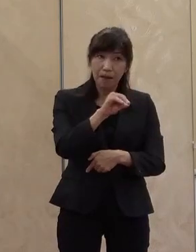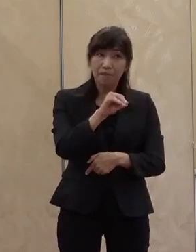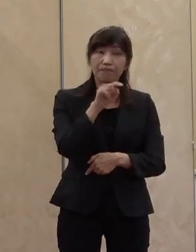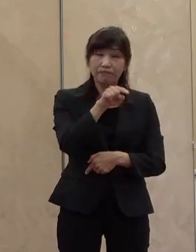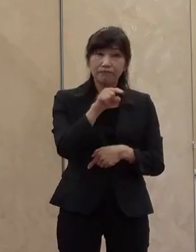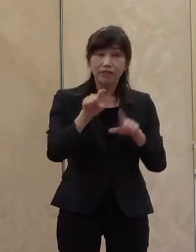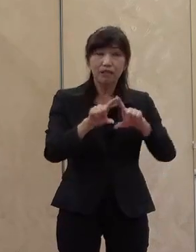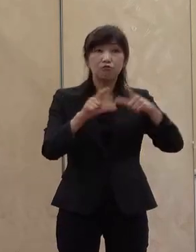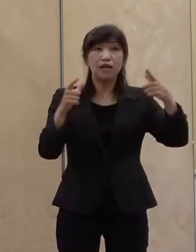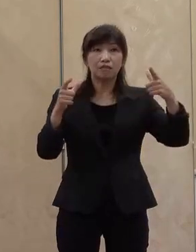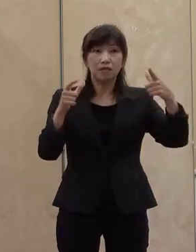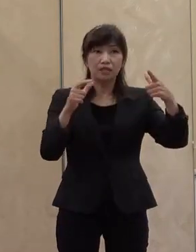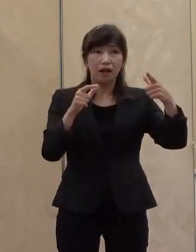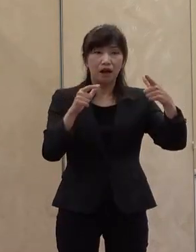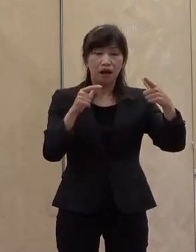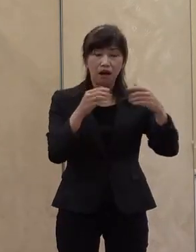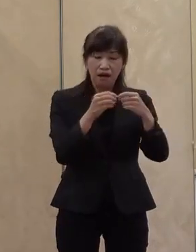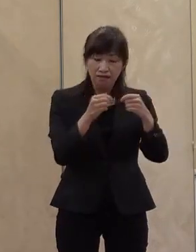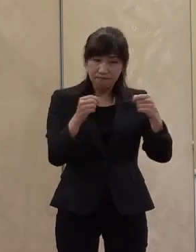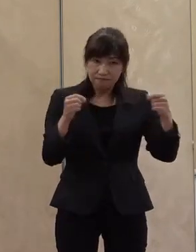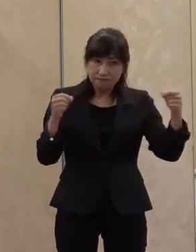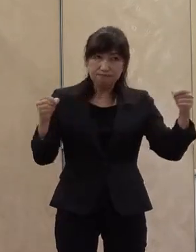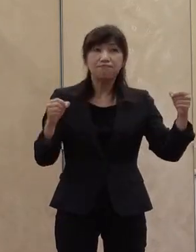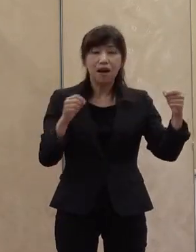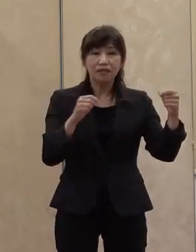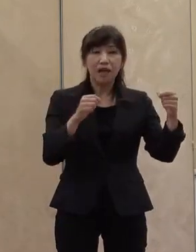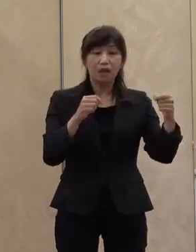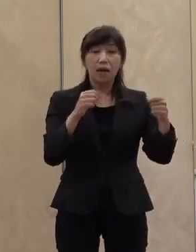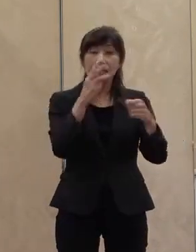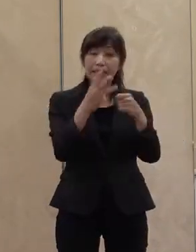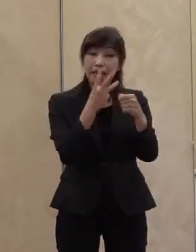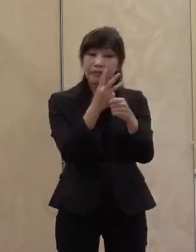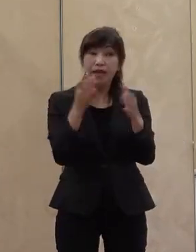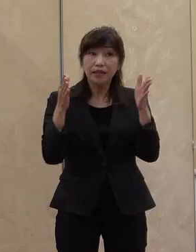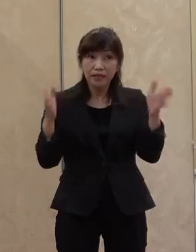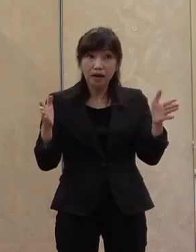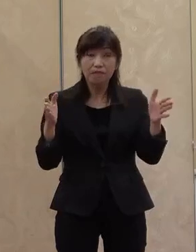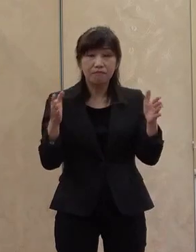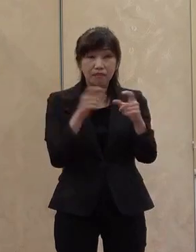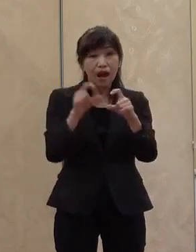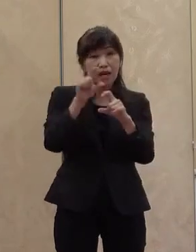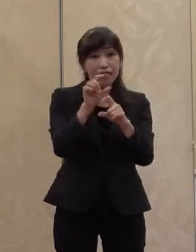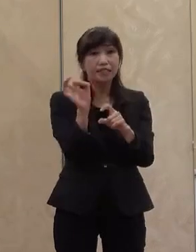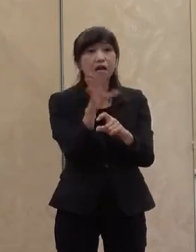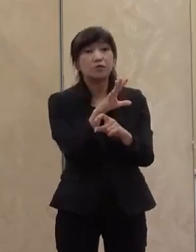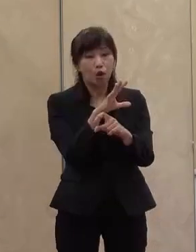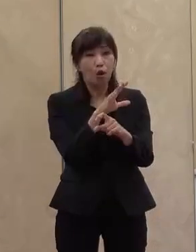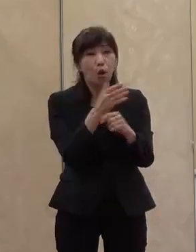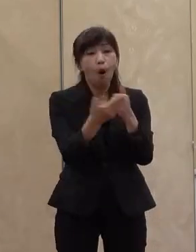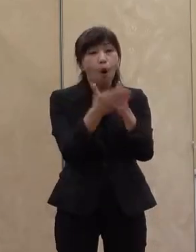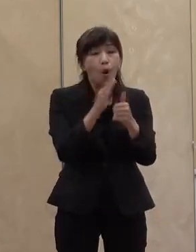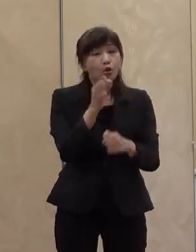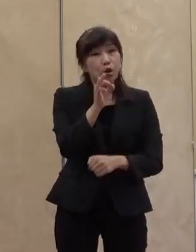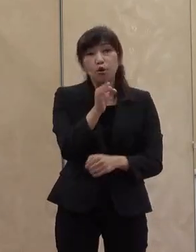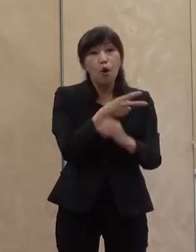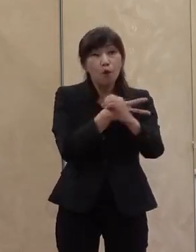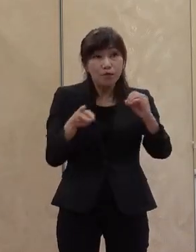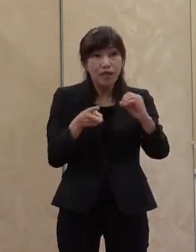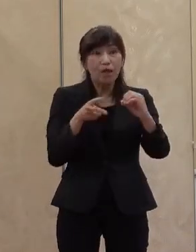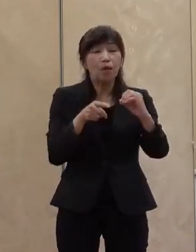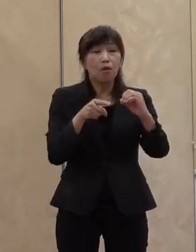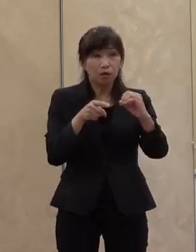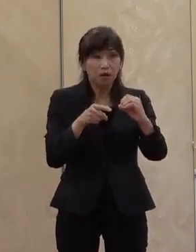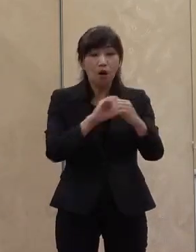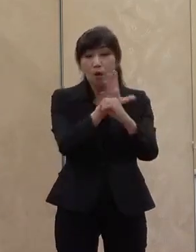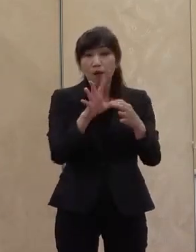据え置き5年、最大で当初3年間無利子、保証料ゼロという、まあ、新型コロナ向けの融資制度